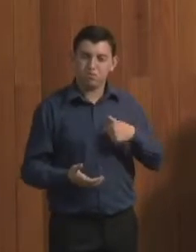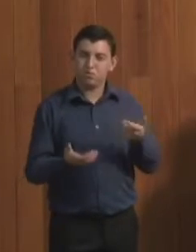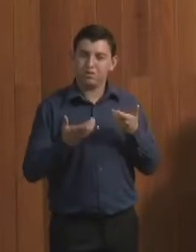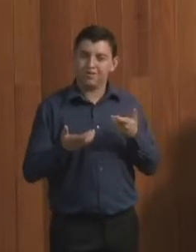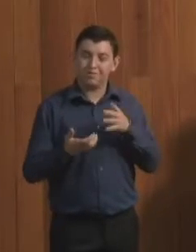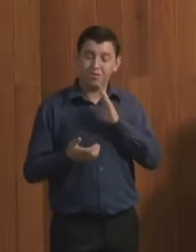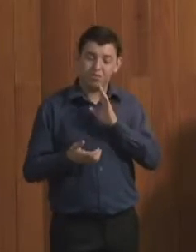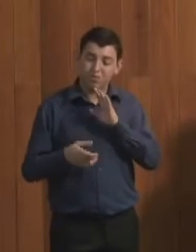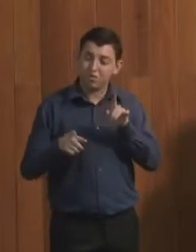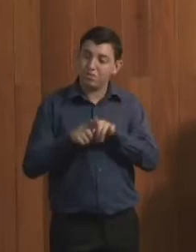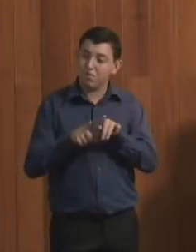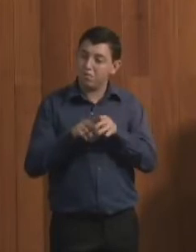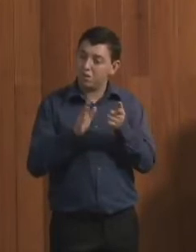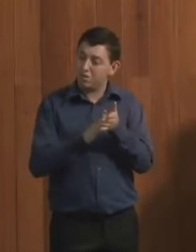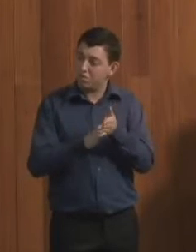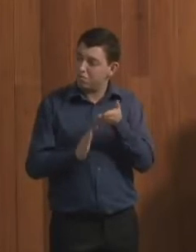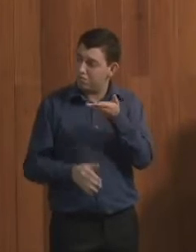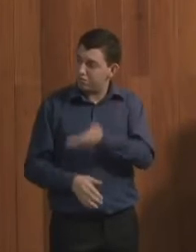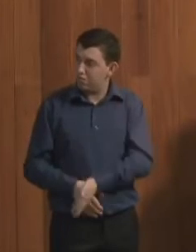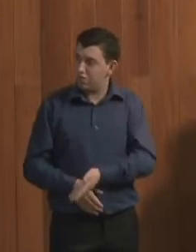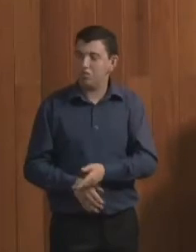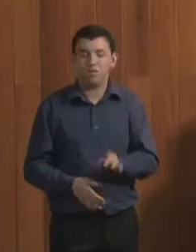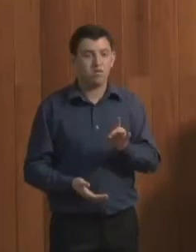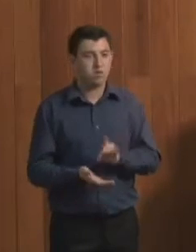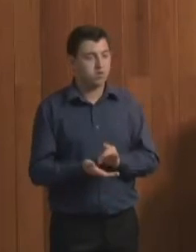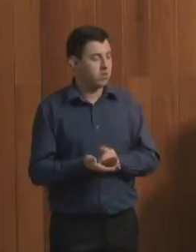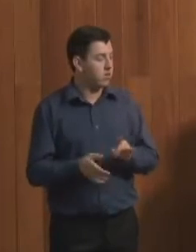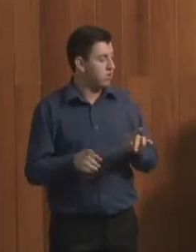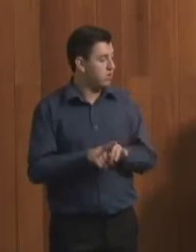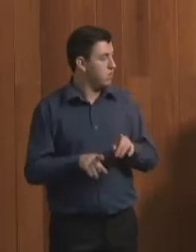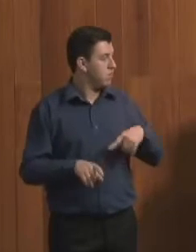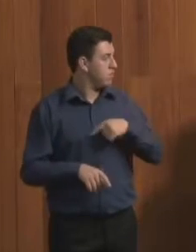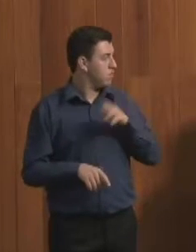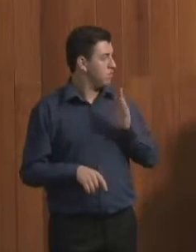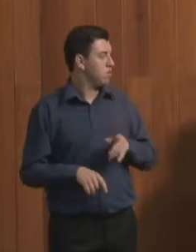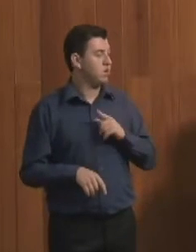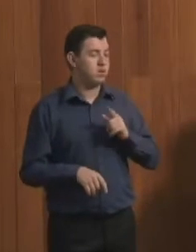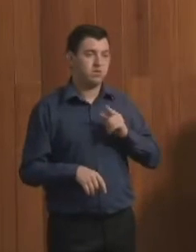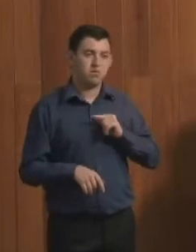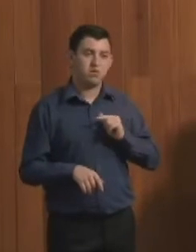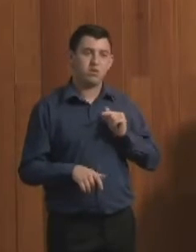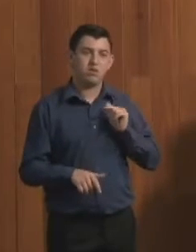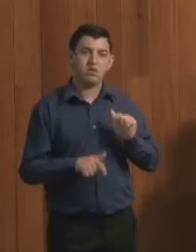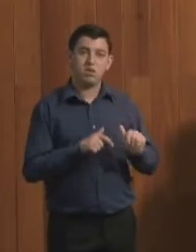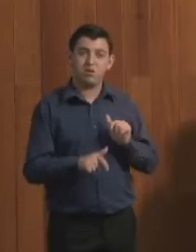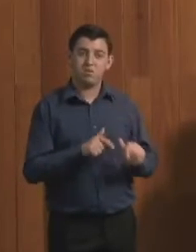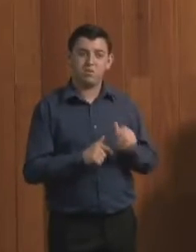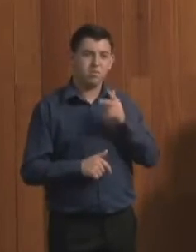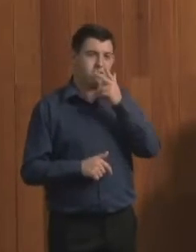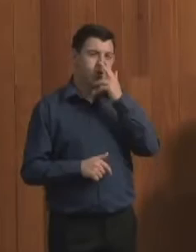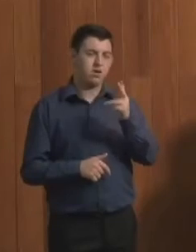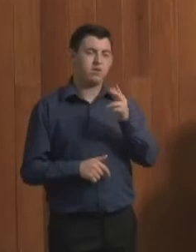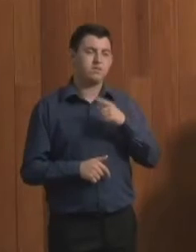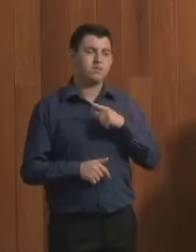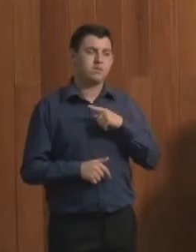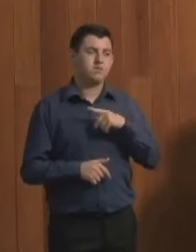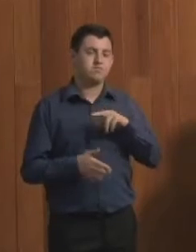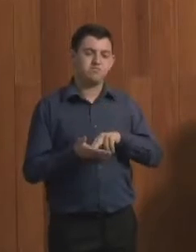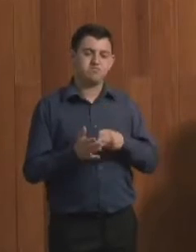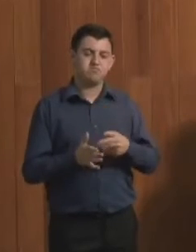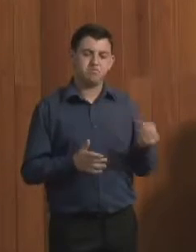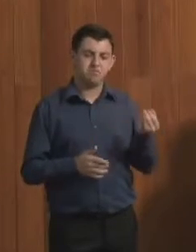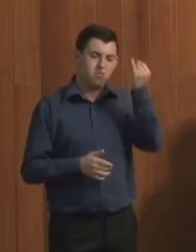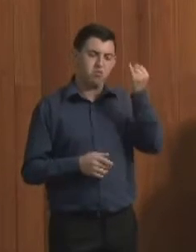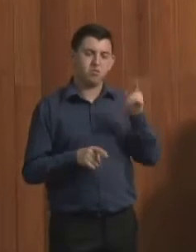uma moção no final para ler, também em relação a esse processo que nos parece ser importante, nos parece